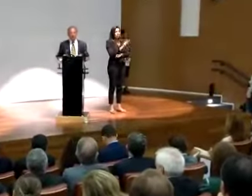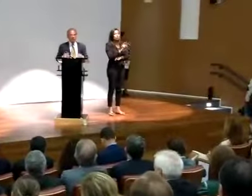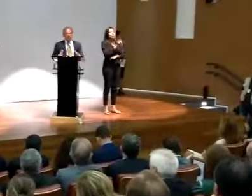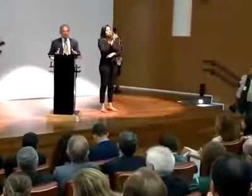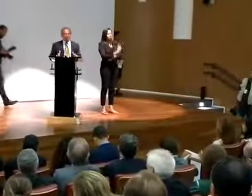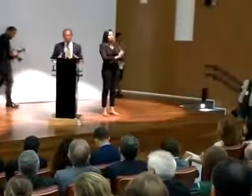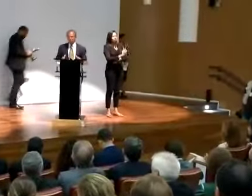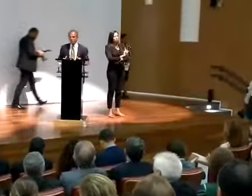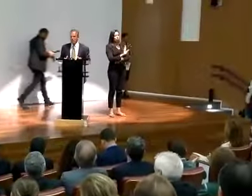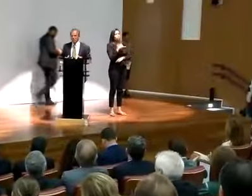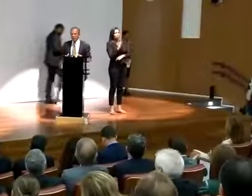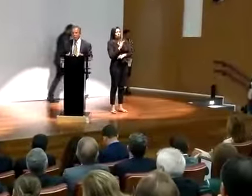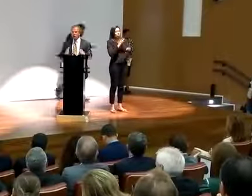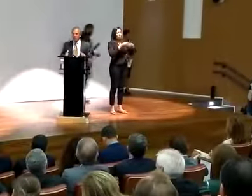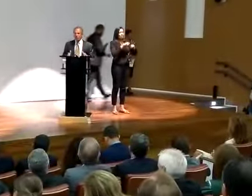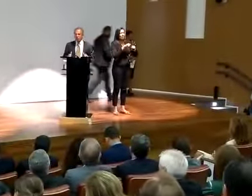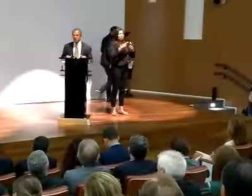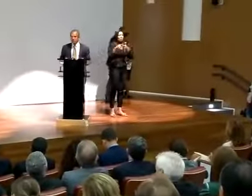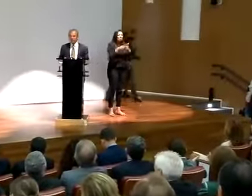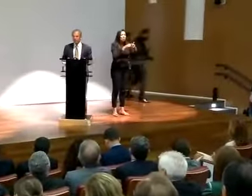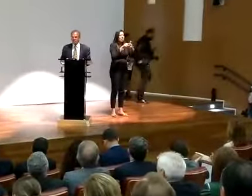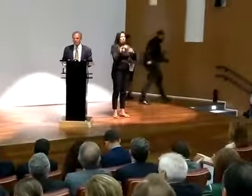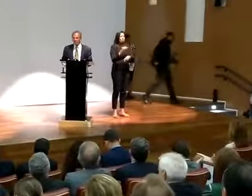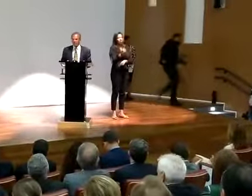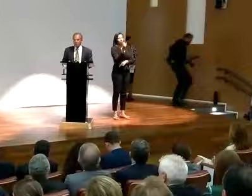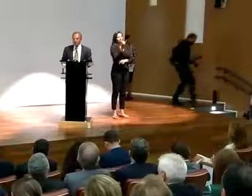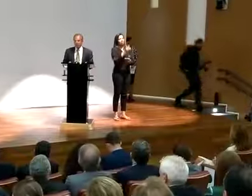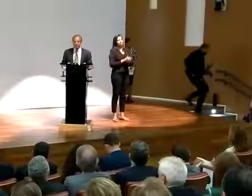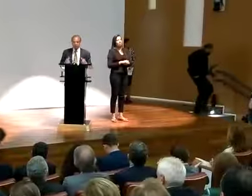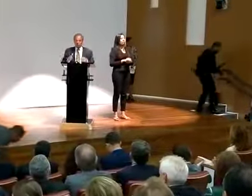visão para os próximos anos.